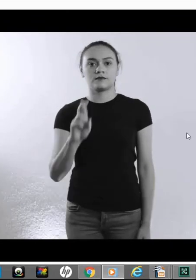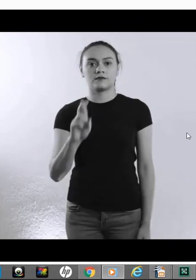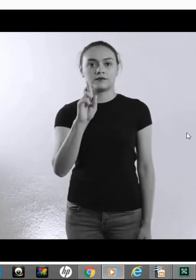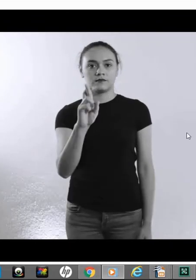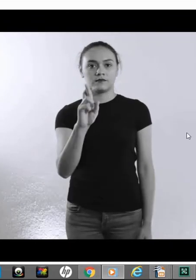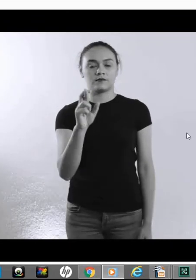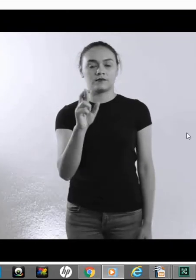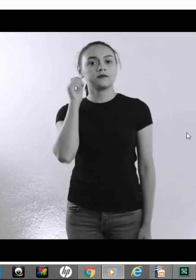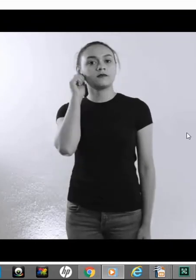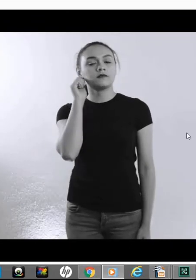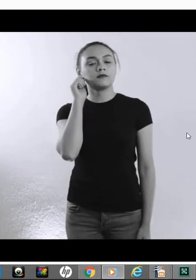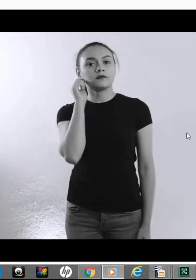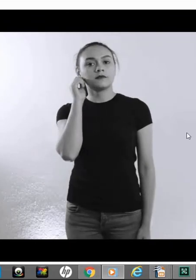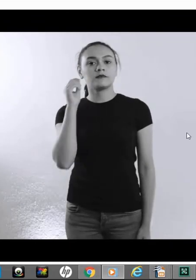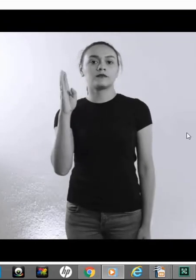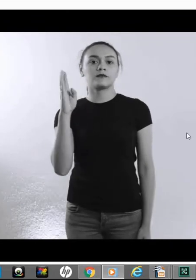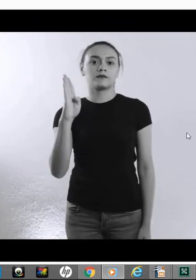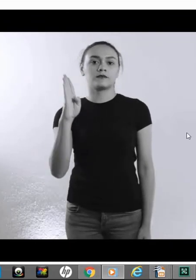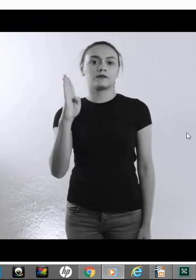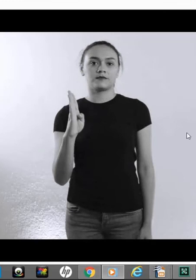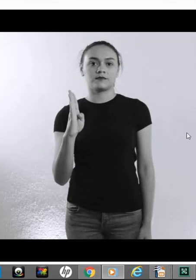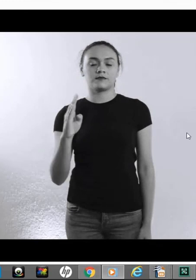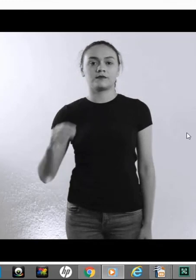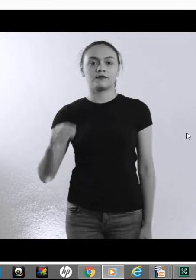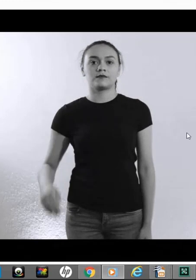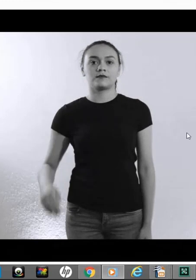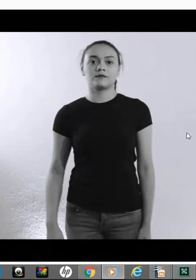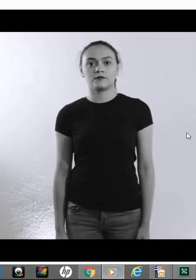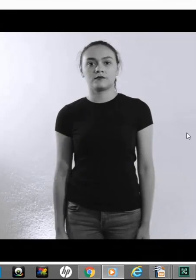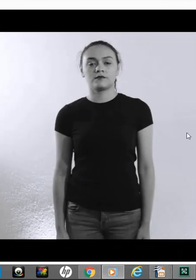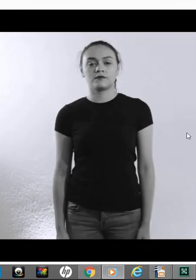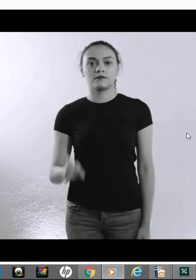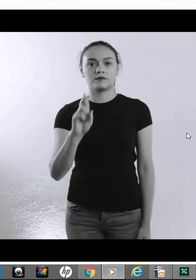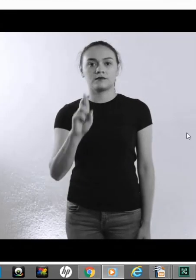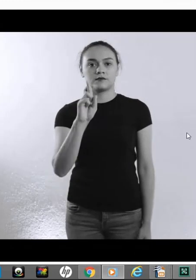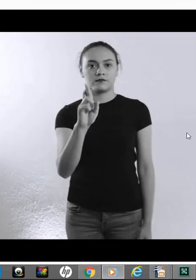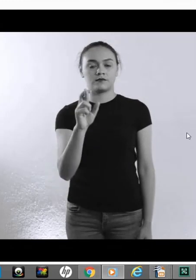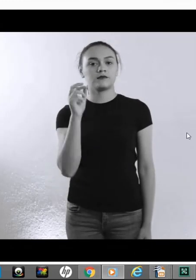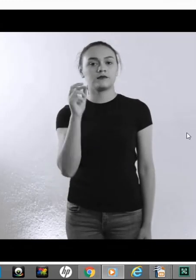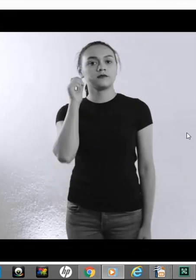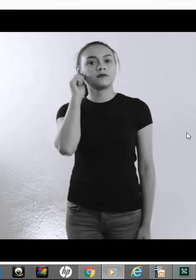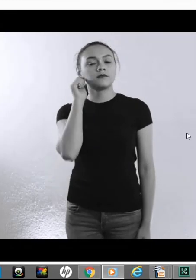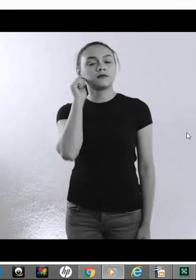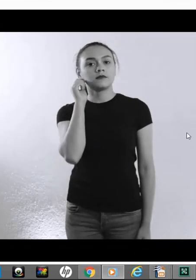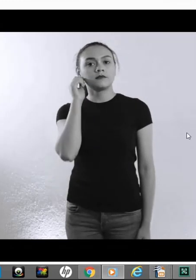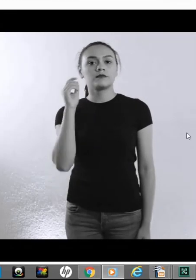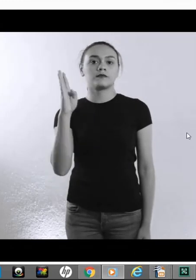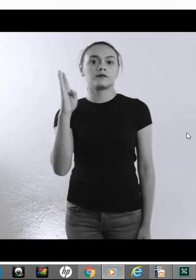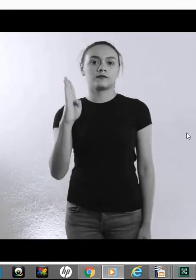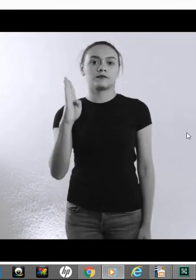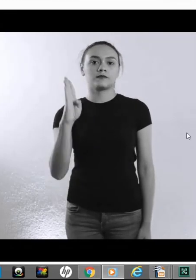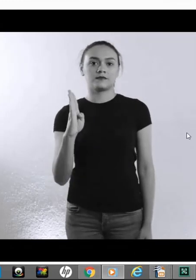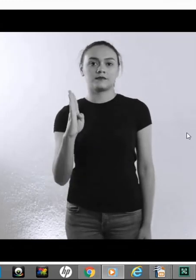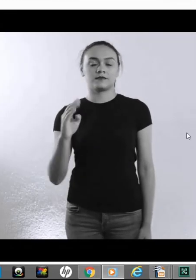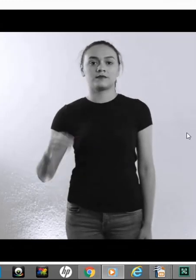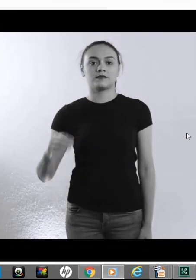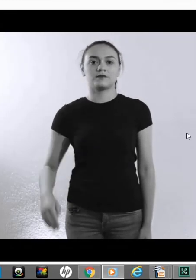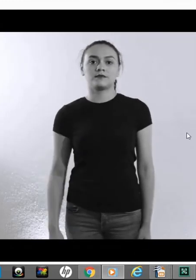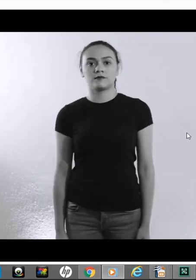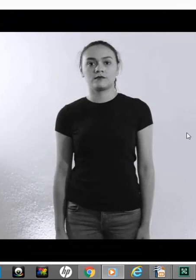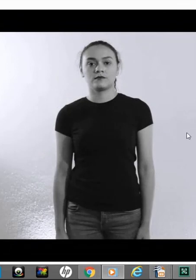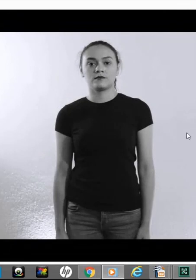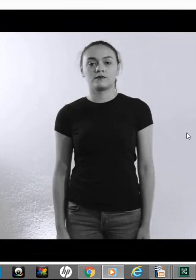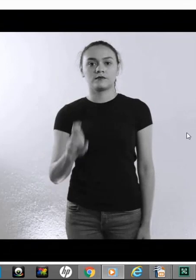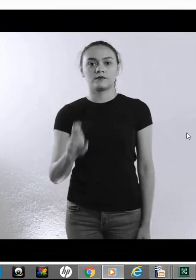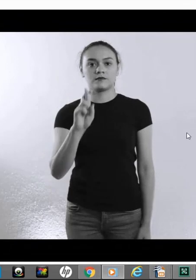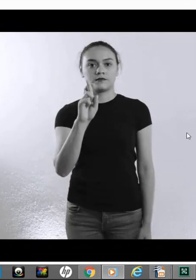lenguajes diferentes. Por eso es que yo vuelvo a utilizar, quizás con más propiedad, el símil de la Torre de Babel. No es que ellos sean un